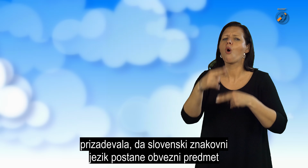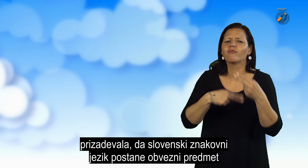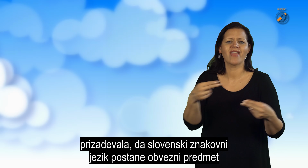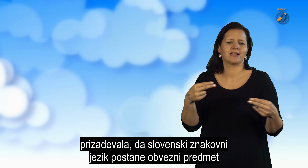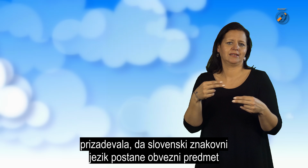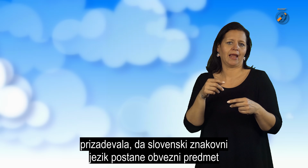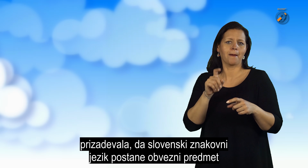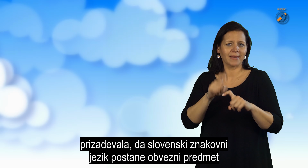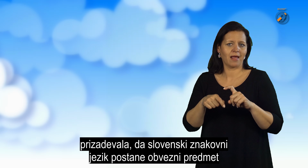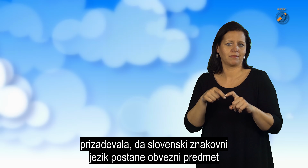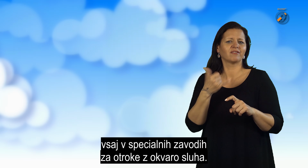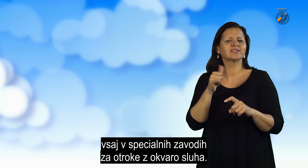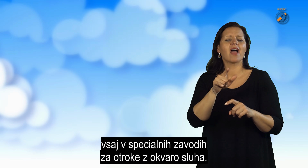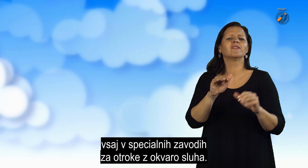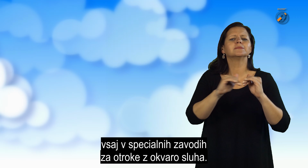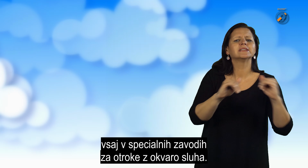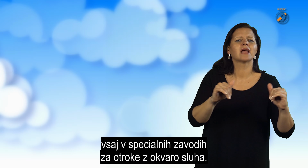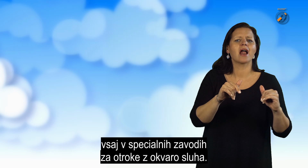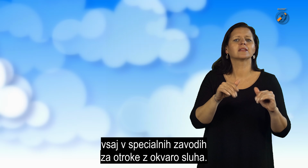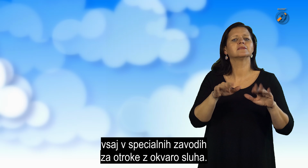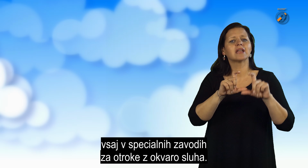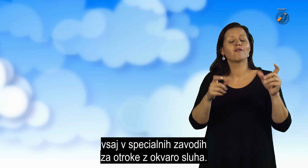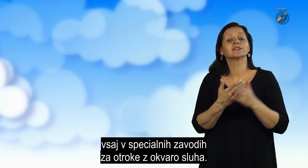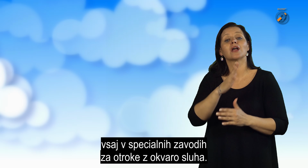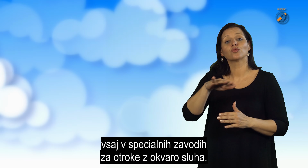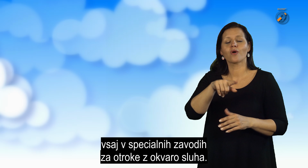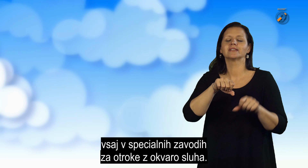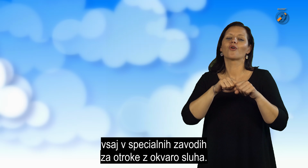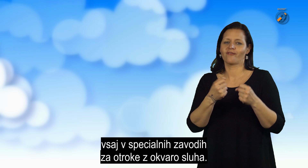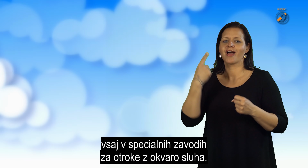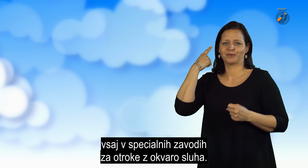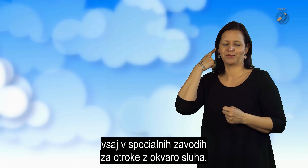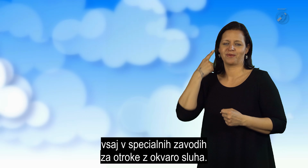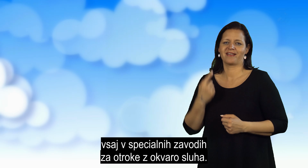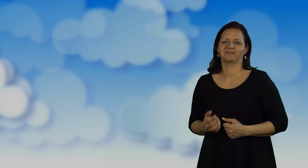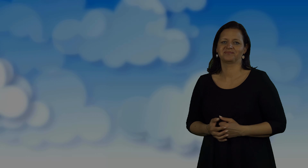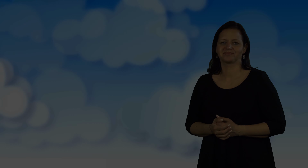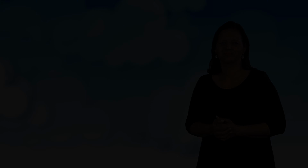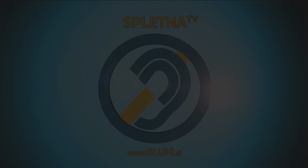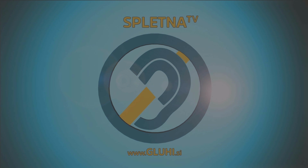postane obvezni predmet vsaj v specialnih zavodih za otroke z okvaro sluha.